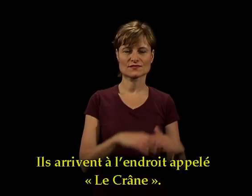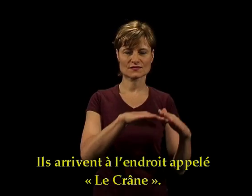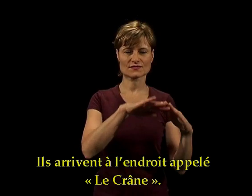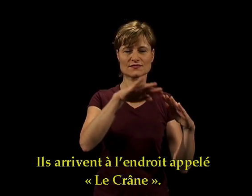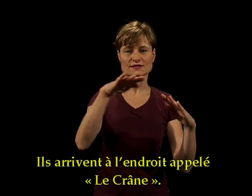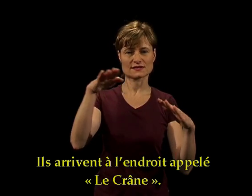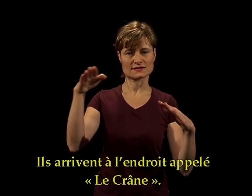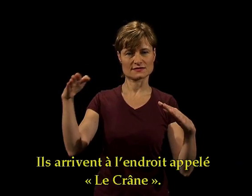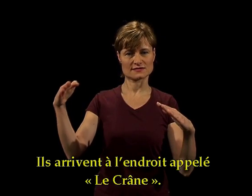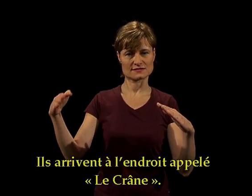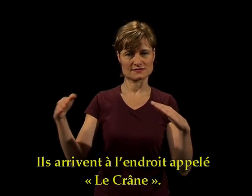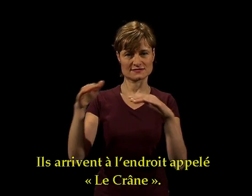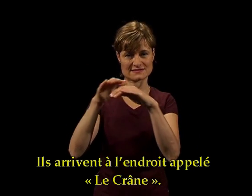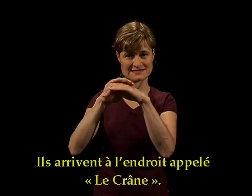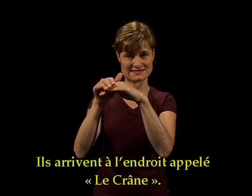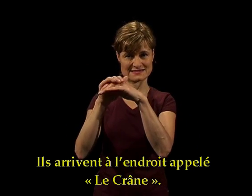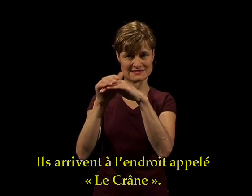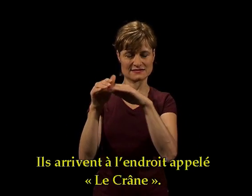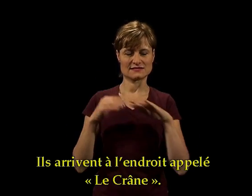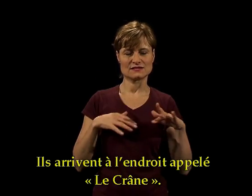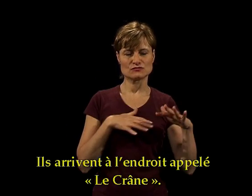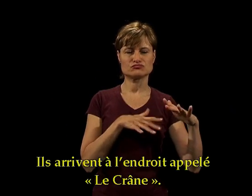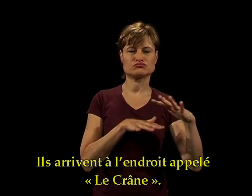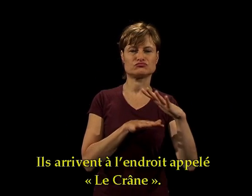Ils arrivent à l'endroit appelé le crâne.